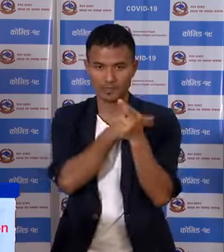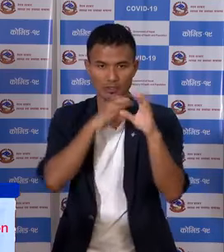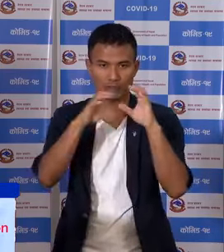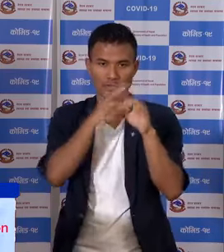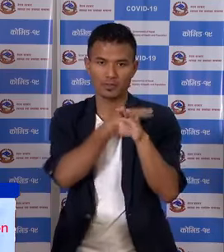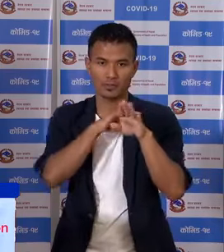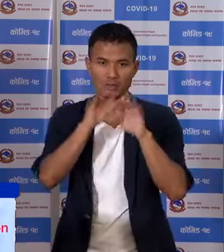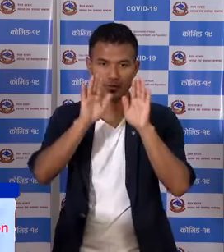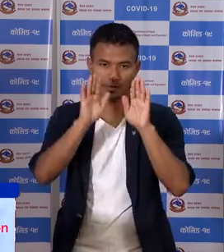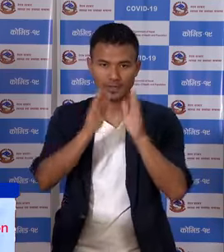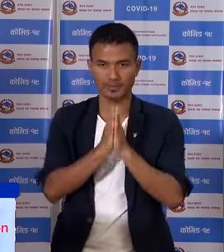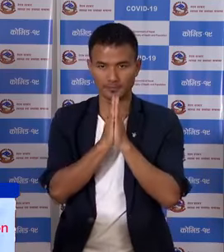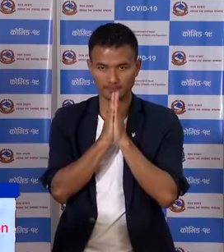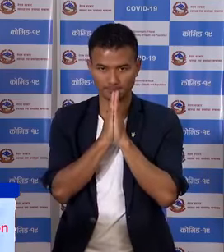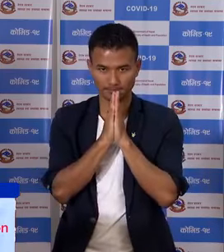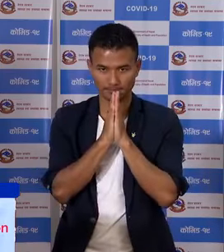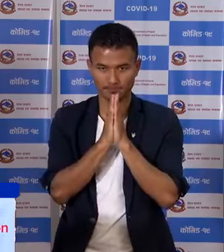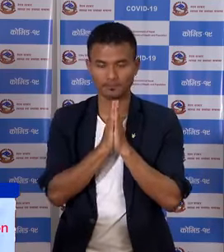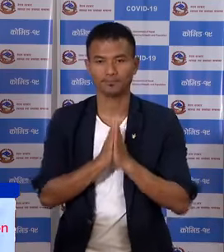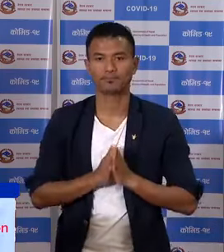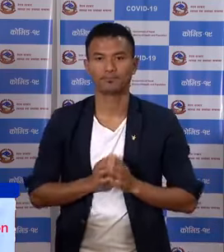मधनेबाद दिन चाहांचू नमस्कार असलाम अलेकूं